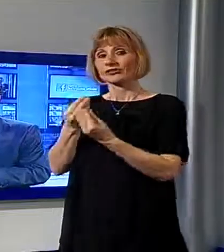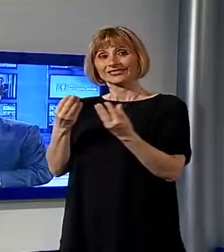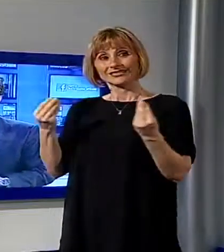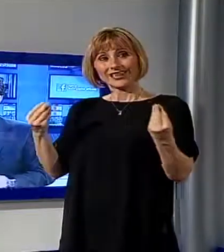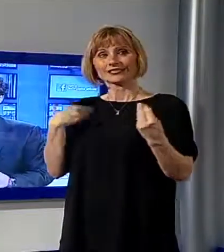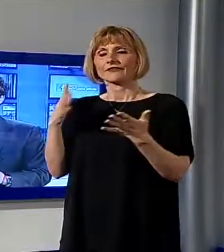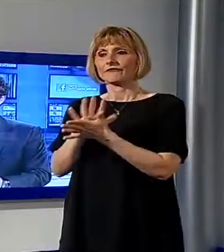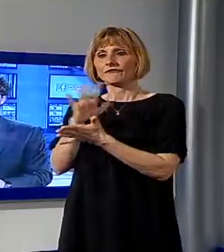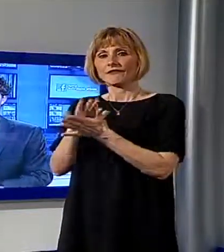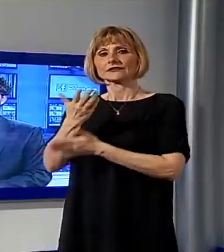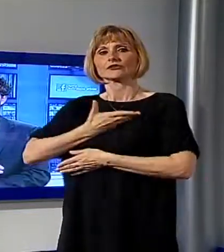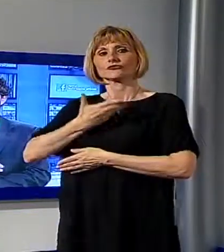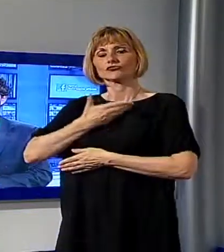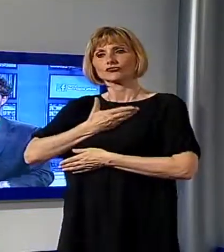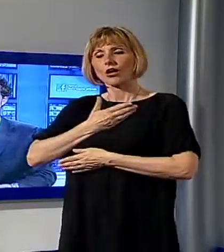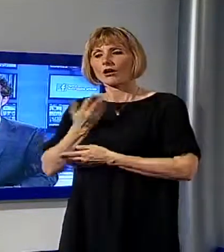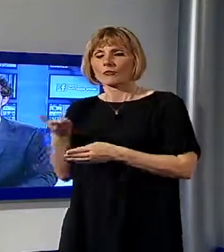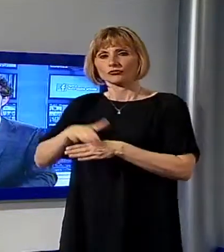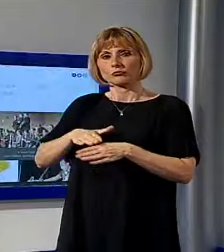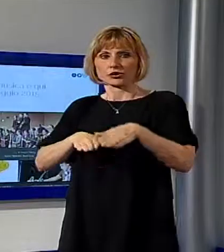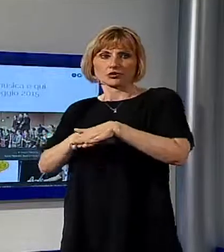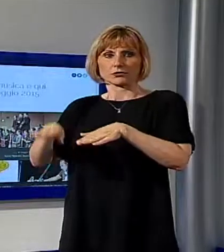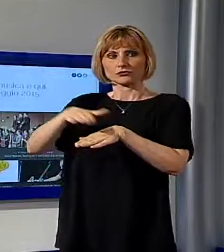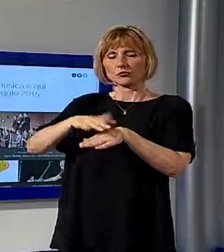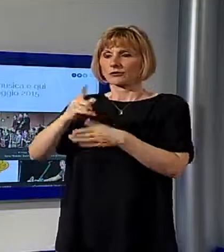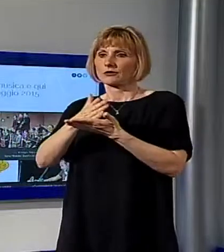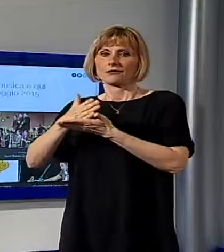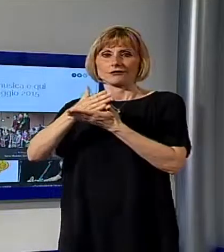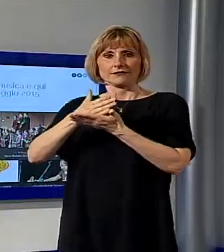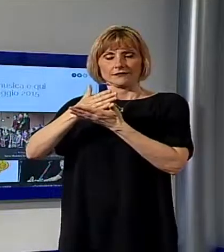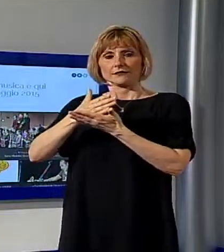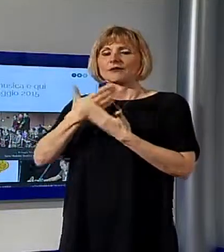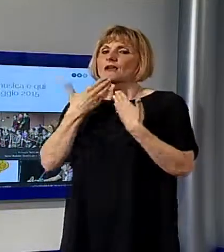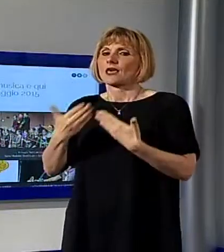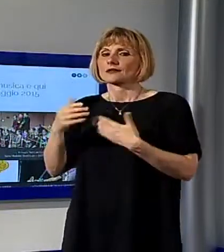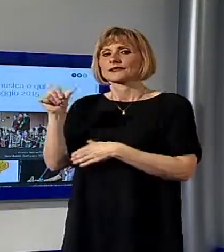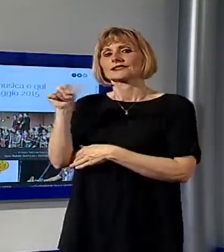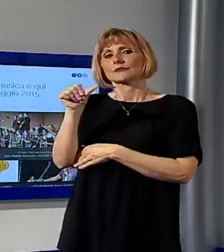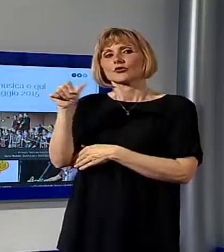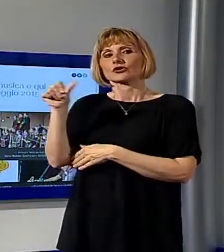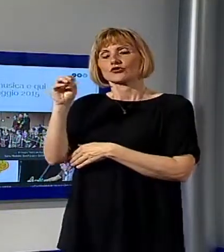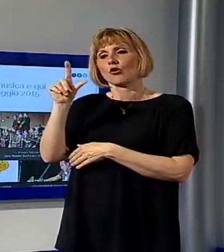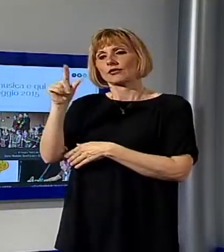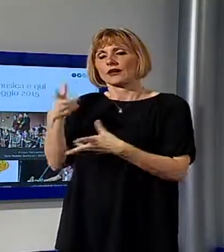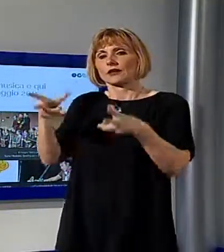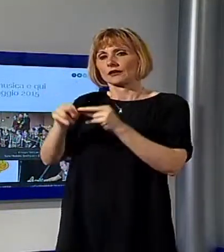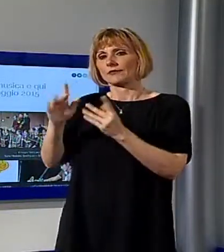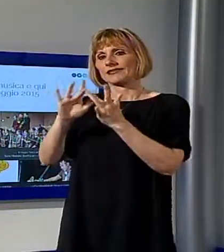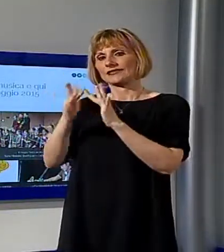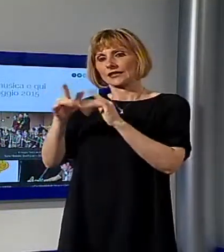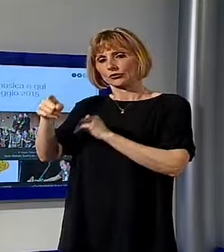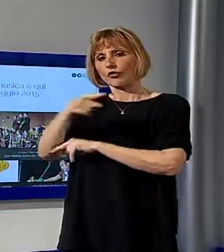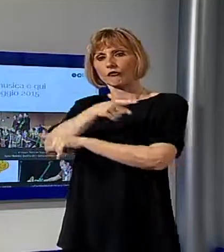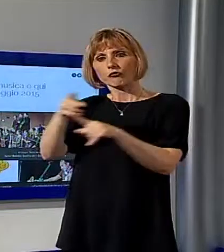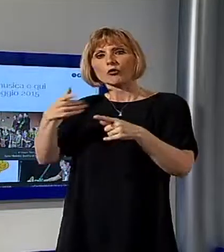sono distribuiti nel tempo, non si accavallano, gustarveli tutti. Grazie a Simone. Grazie Soldati, a eccolo qua il sito che la regia ci fa rivedere,